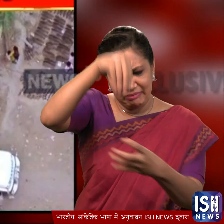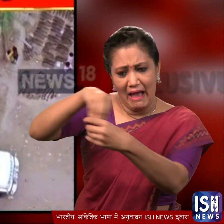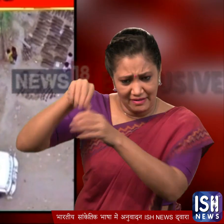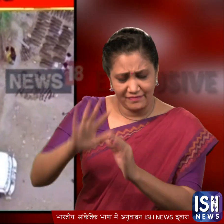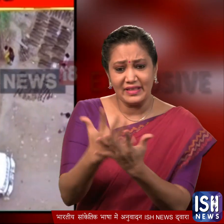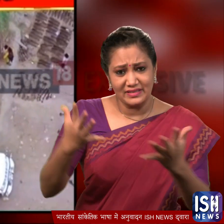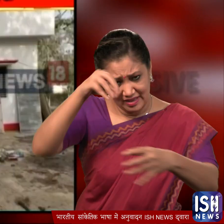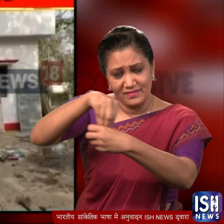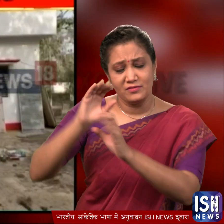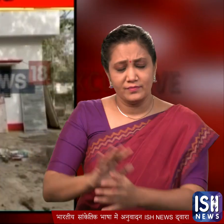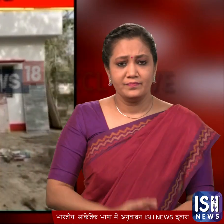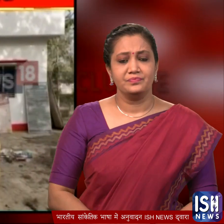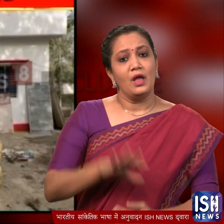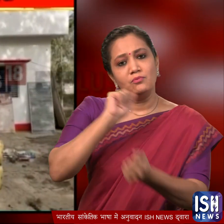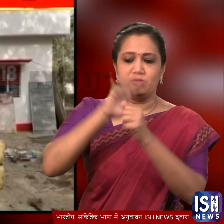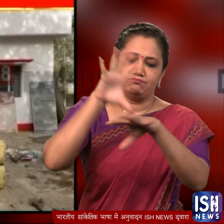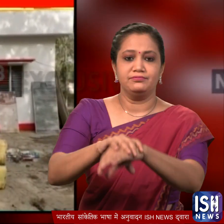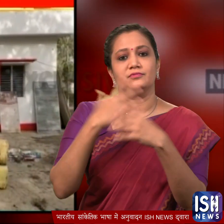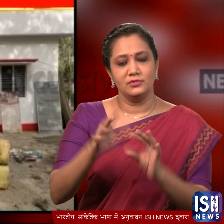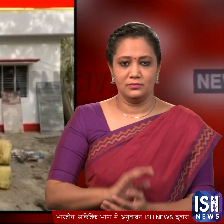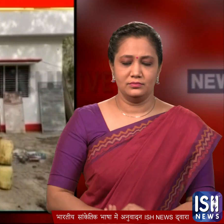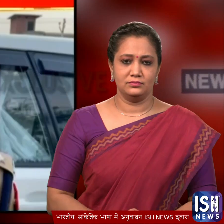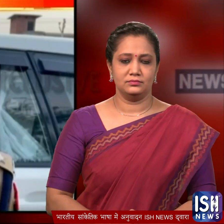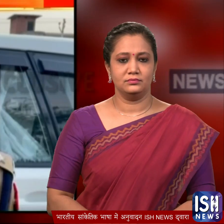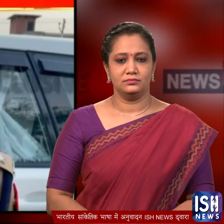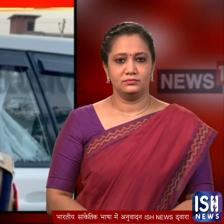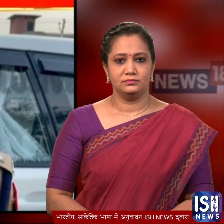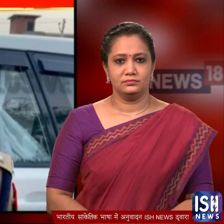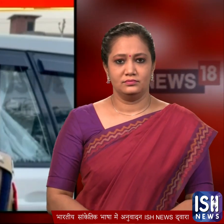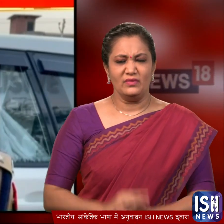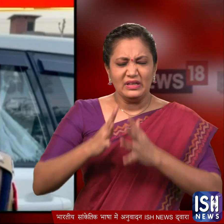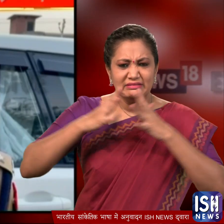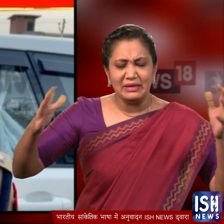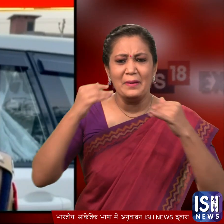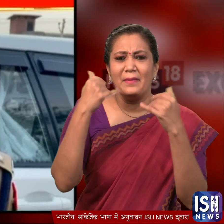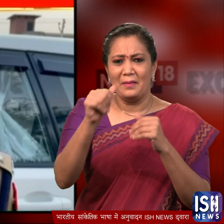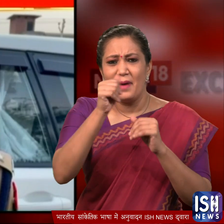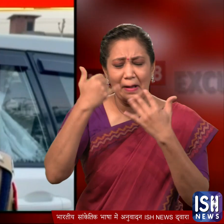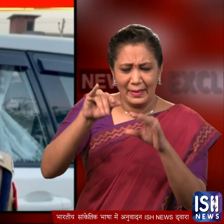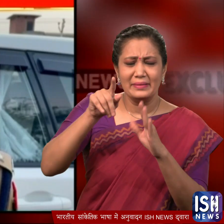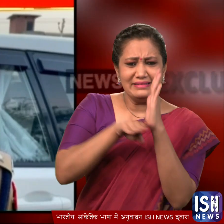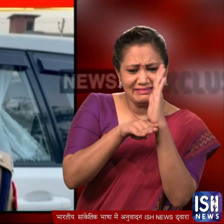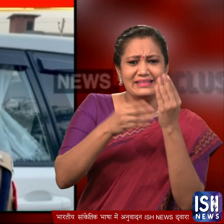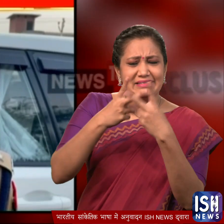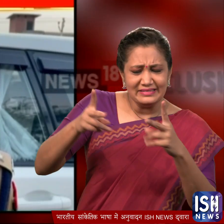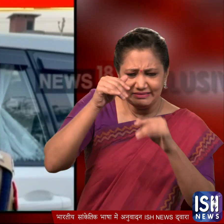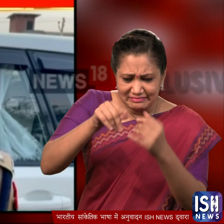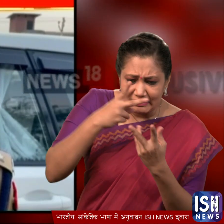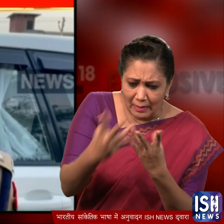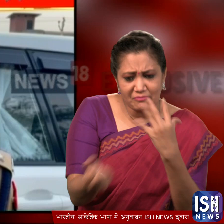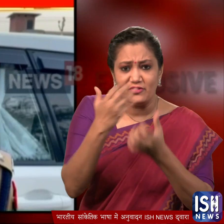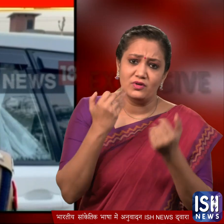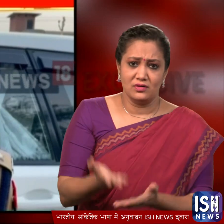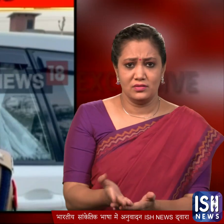सामान को रखा गया, जिसे पुलिस ने जब्त कर लिया। भारी मात्रा में कच्ची शराब और लहन वहां